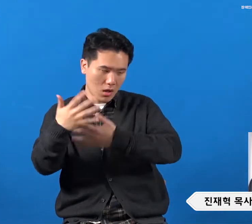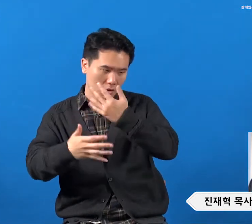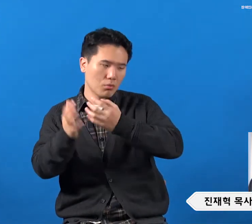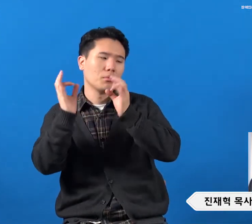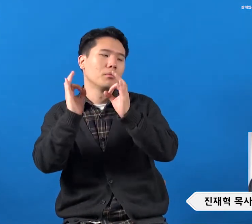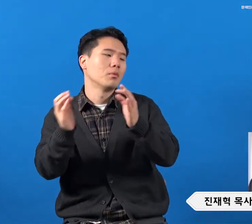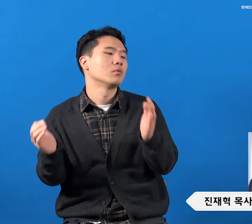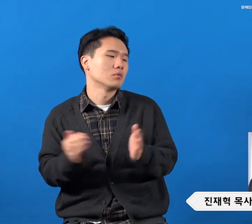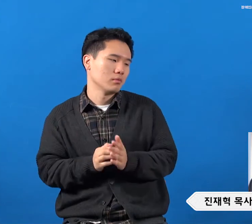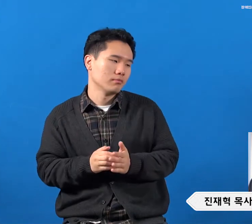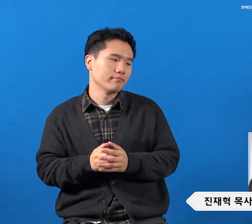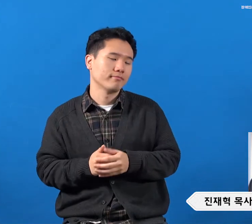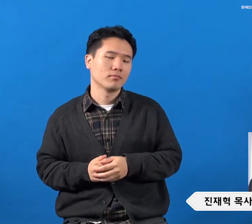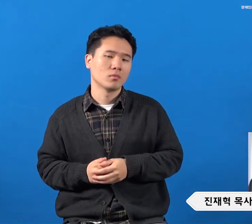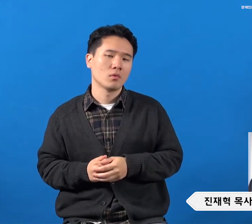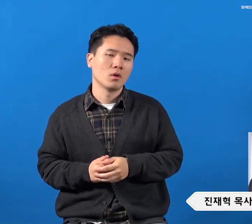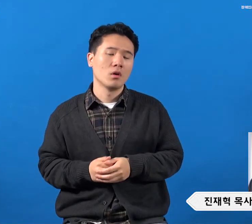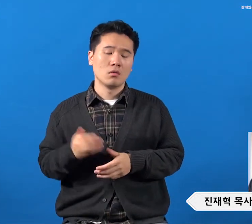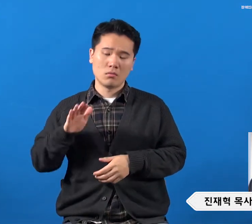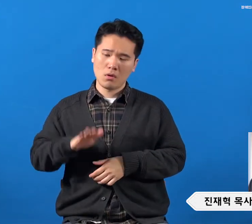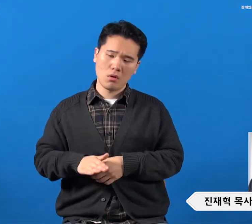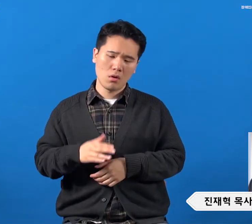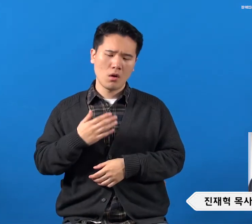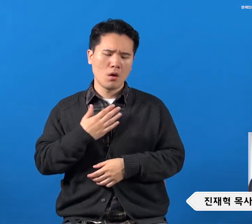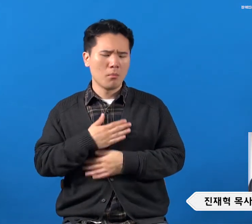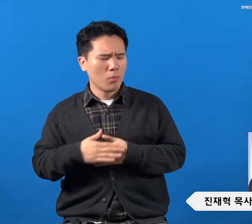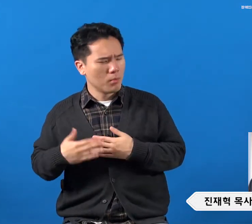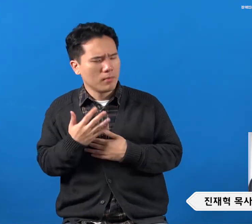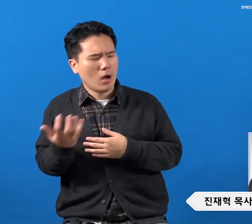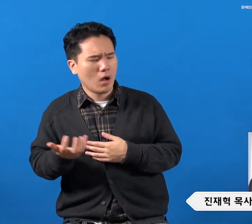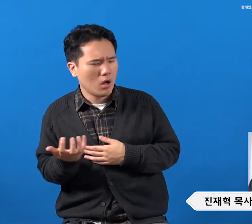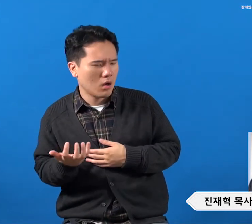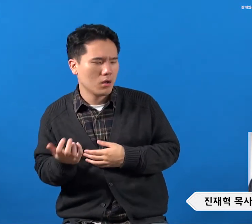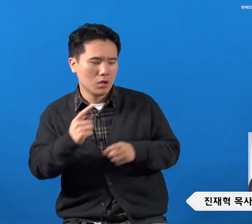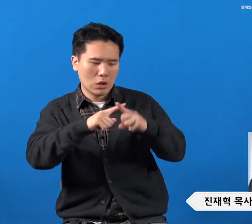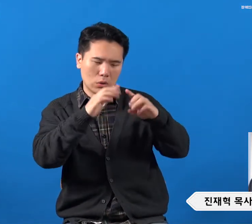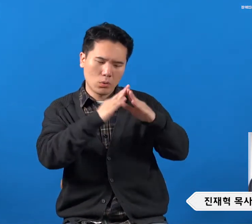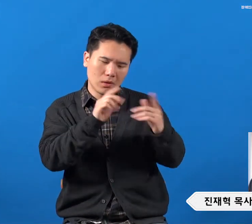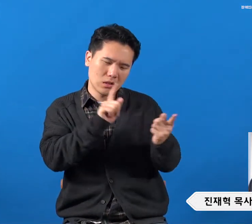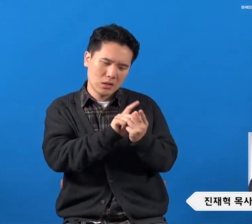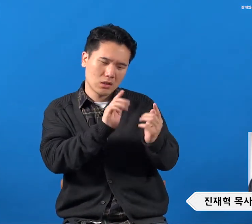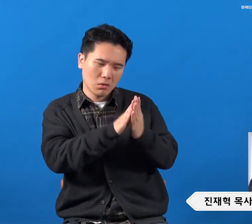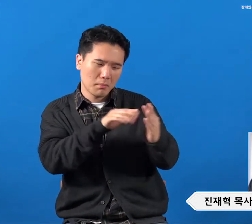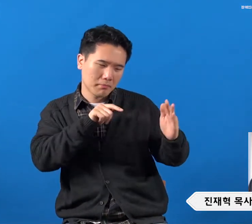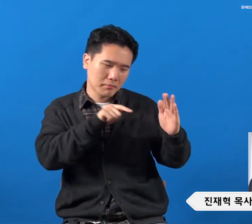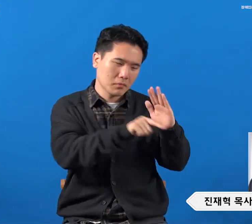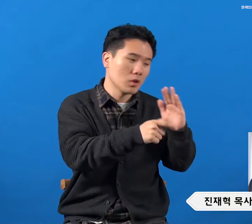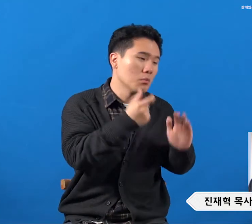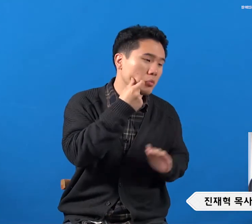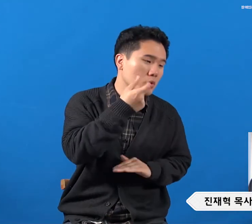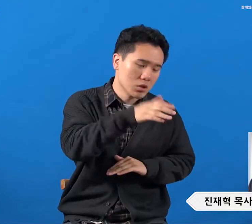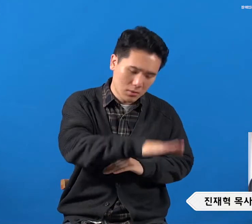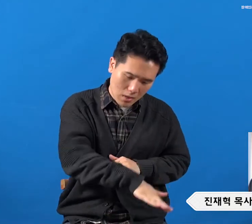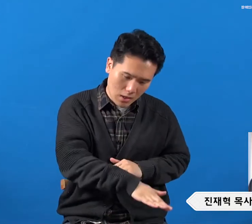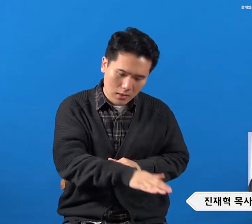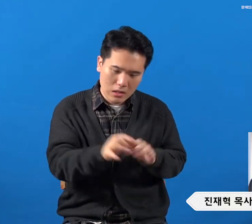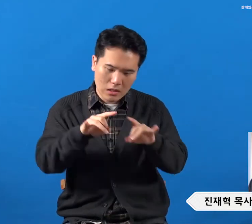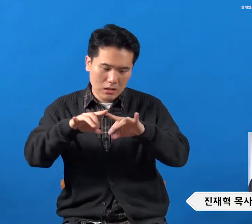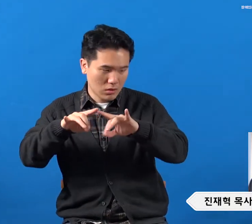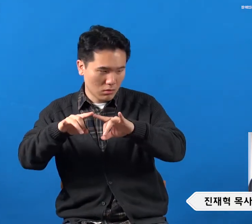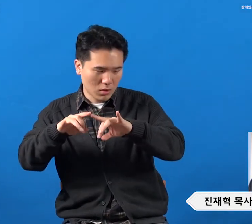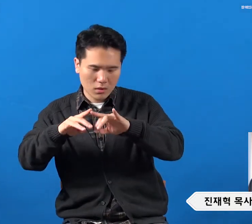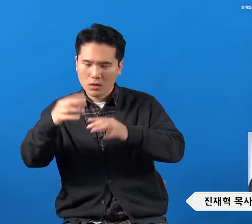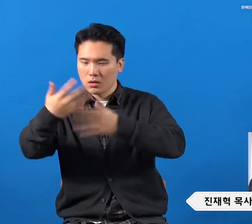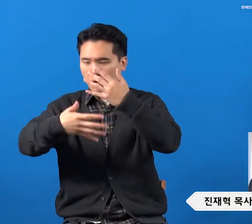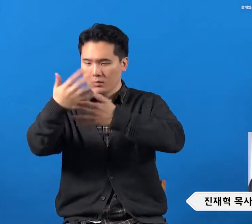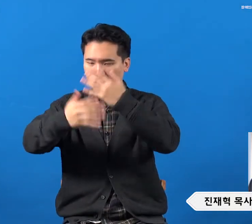예배를 드렸지만 몸이 아파서 교회 앞에 올 수는 없었지만 영상으로 드린 그 예배도 얼마나